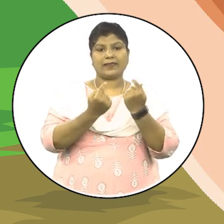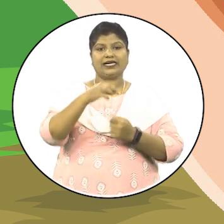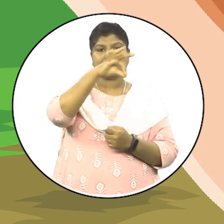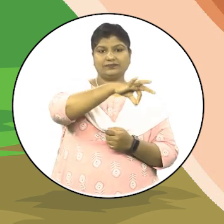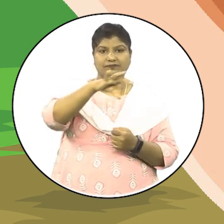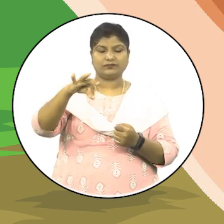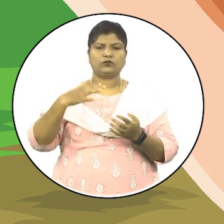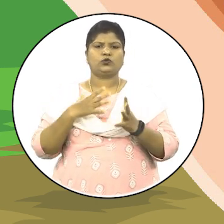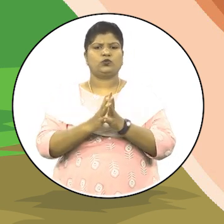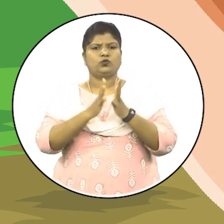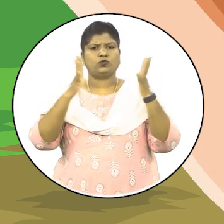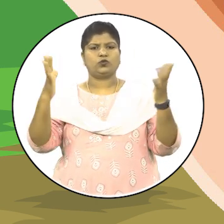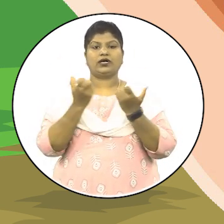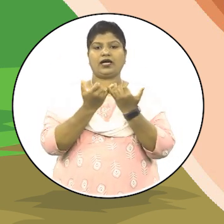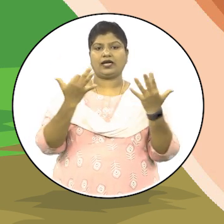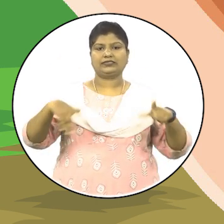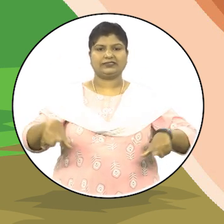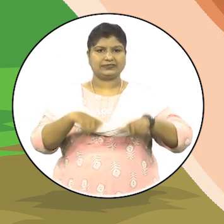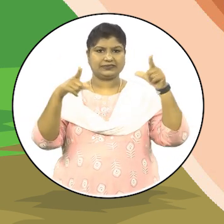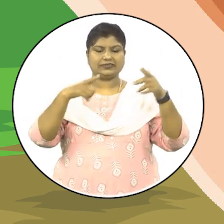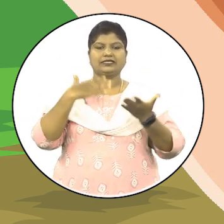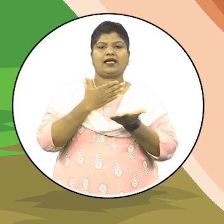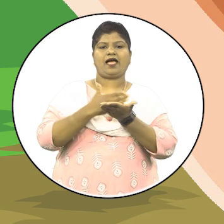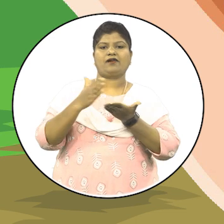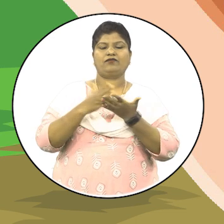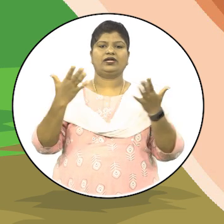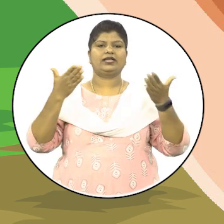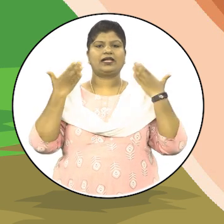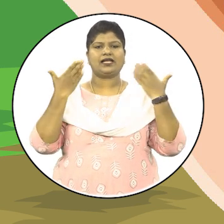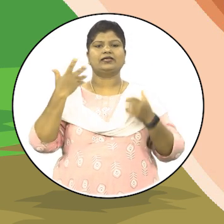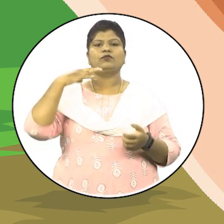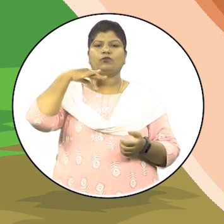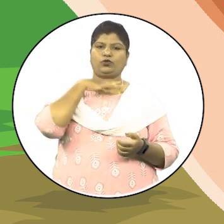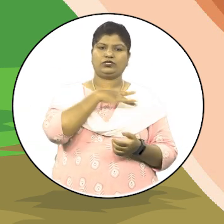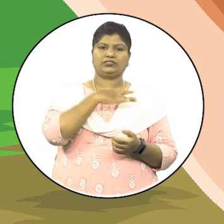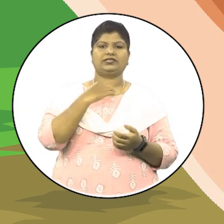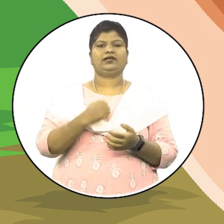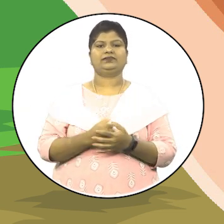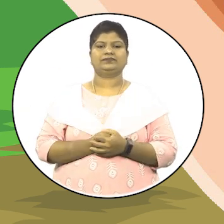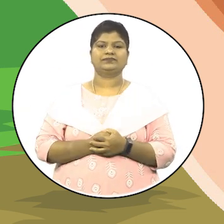बड़ी संख्या में पेड़ लगाए जाते हैं। गतिविधि पहली,